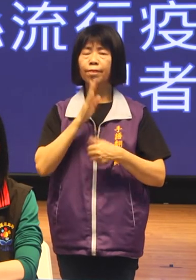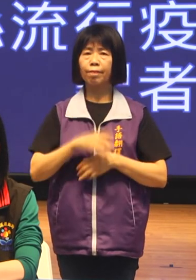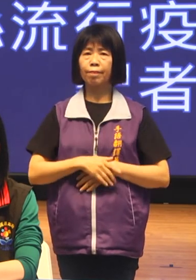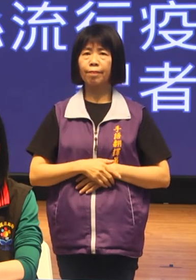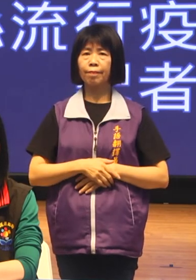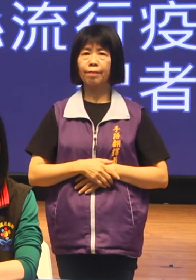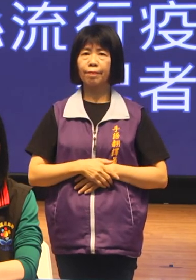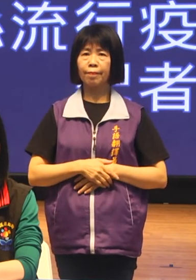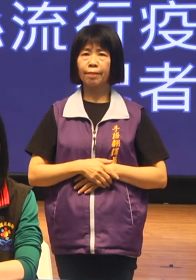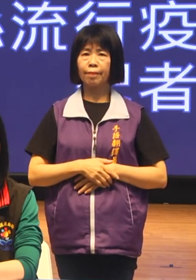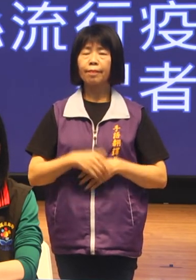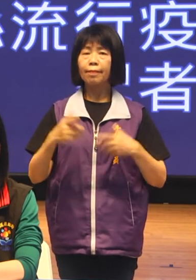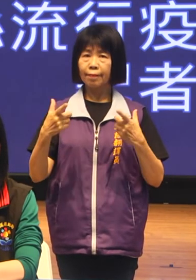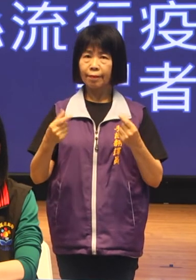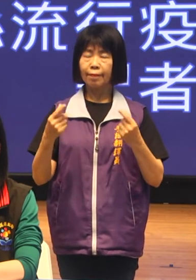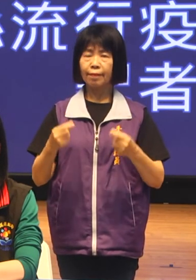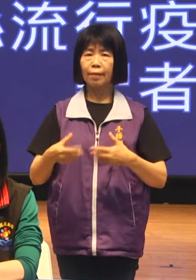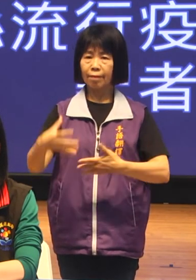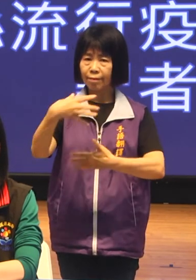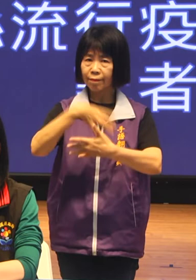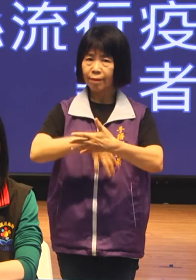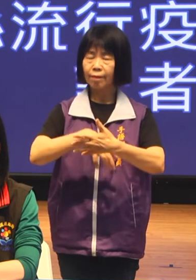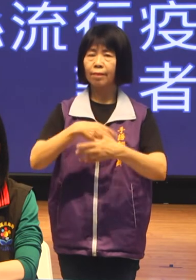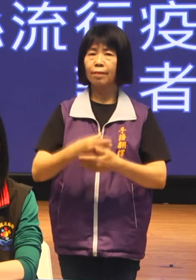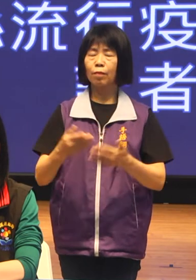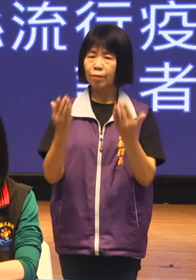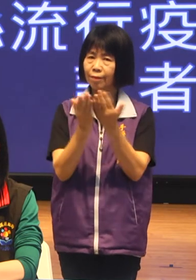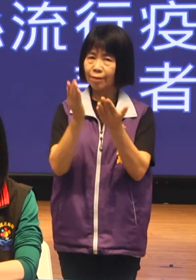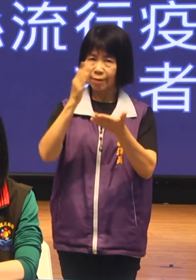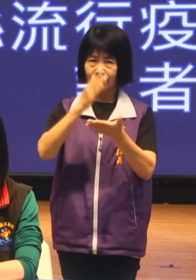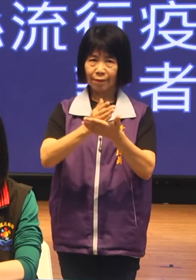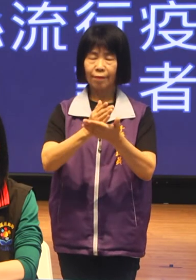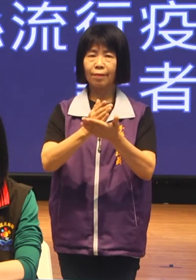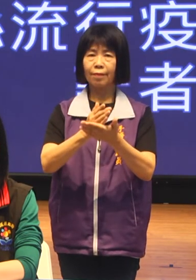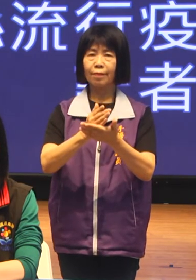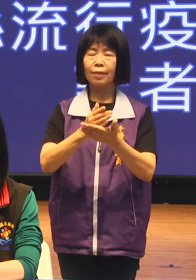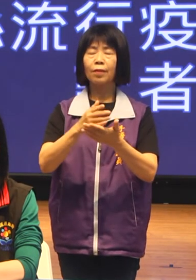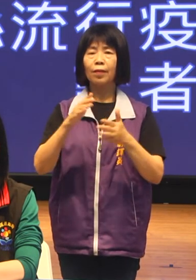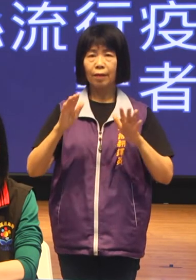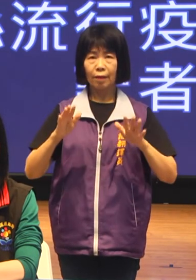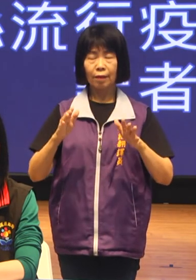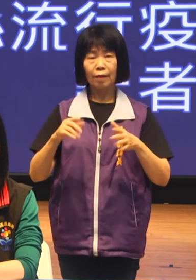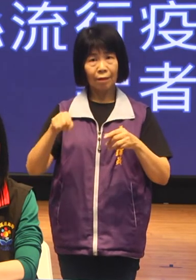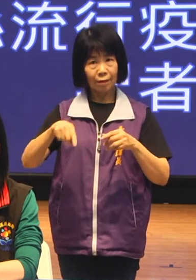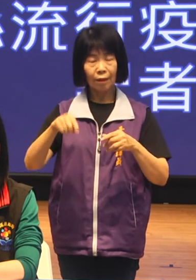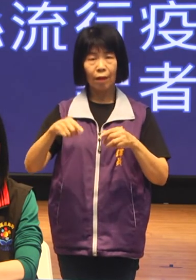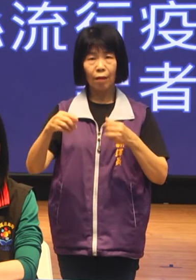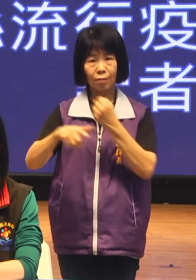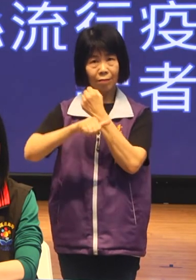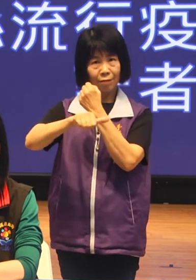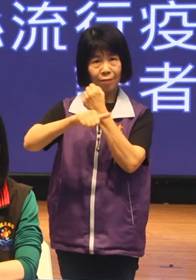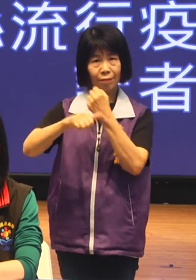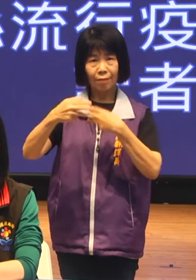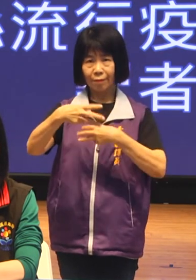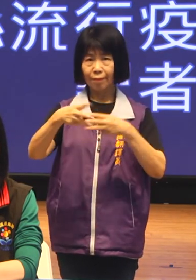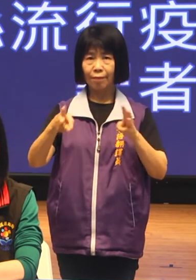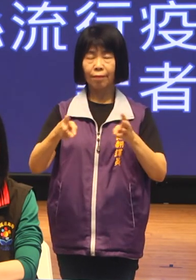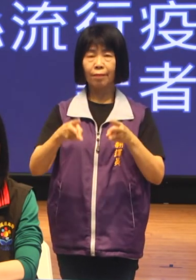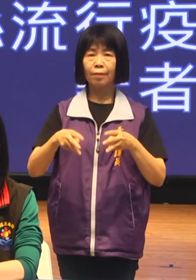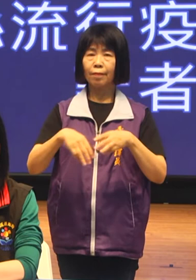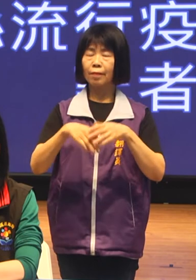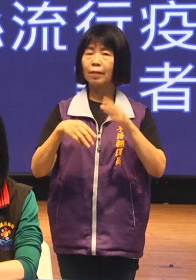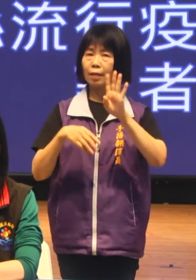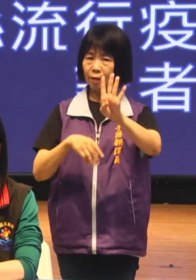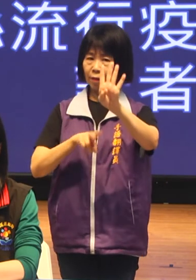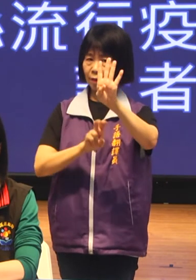状况，那也同样会纳入我们这一段停课的时间，所以稻香国小5年级这一个班呢，他会